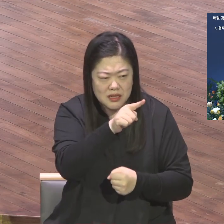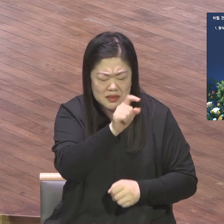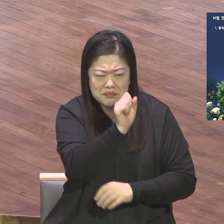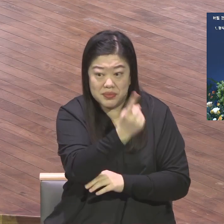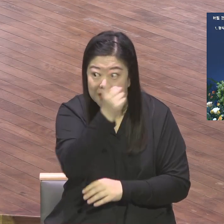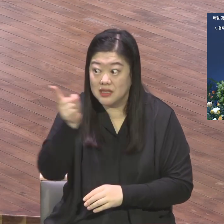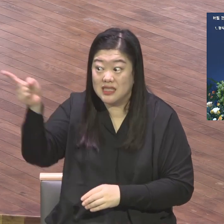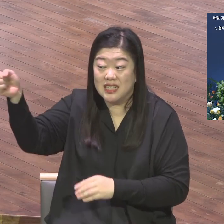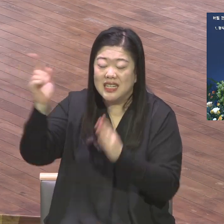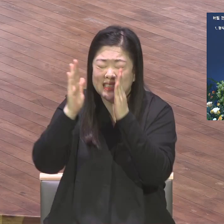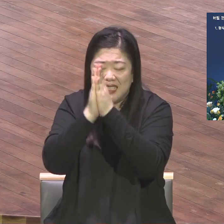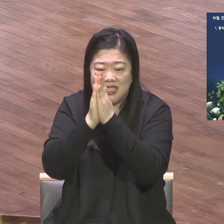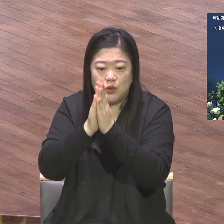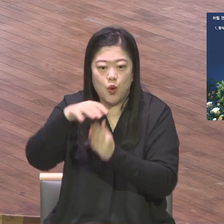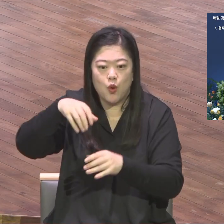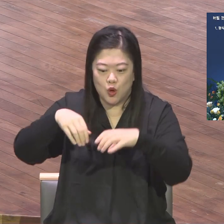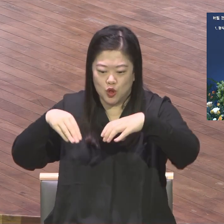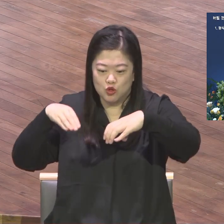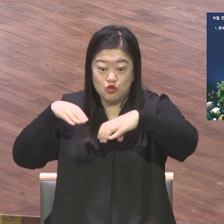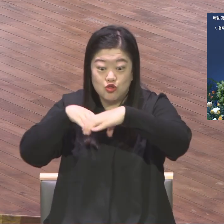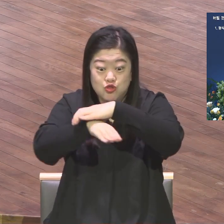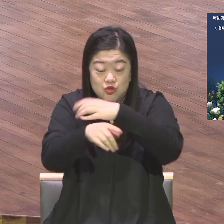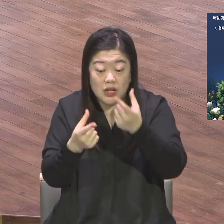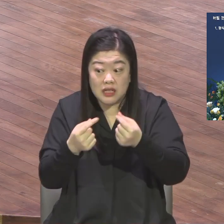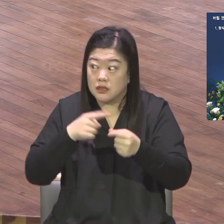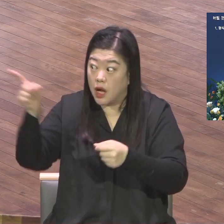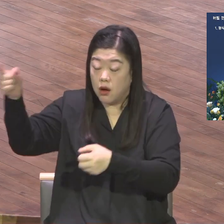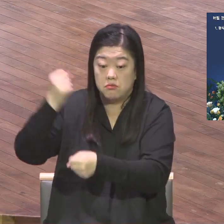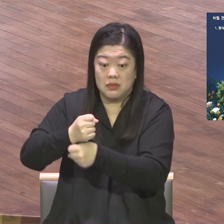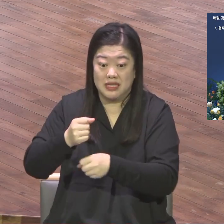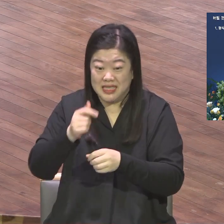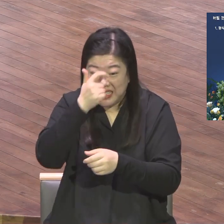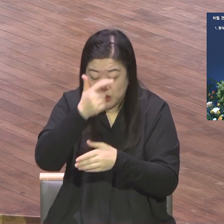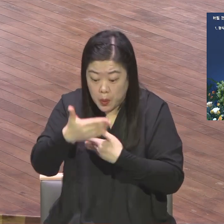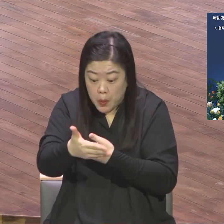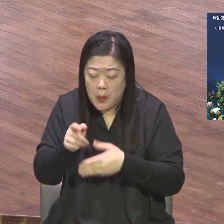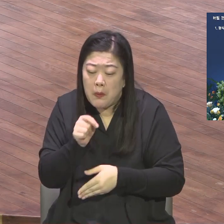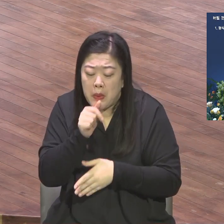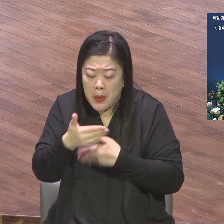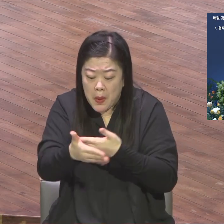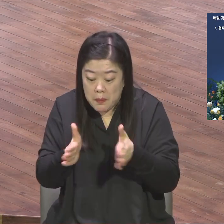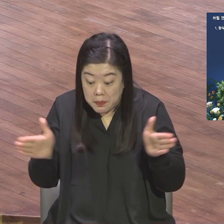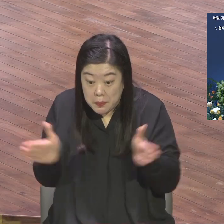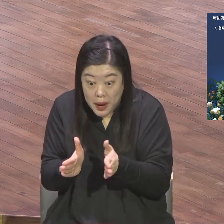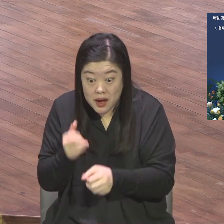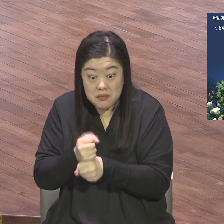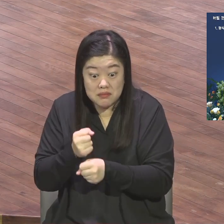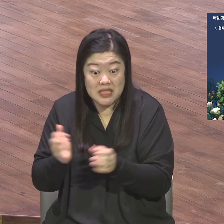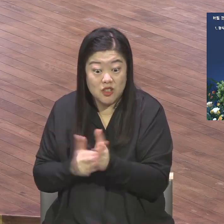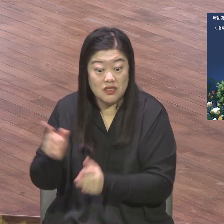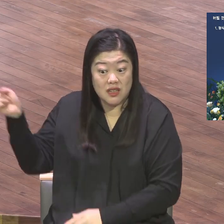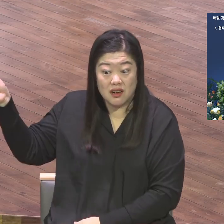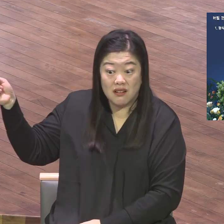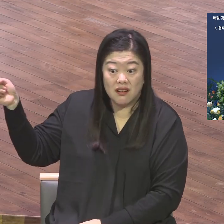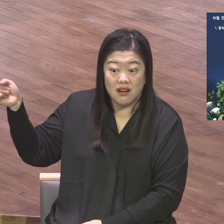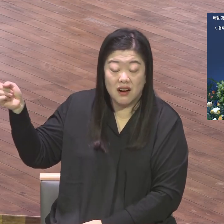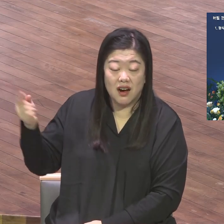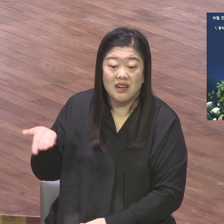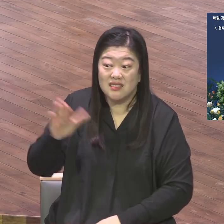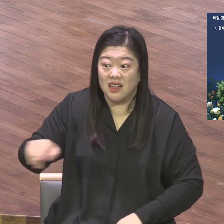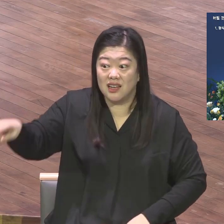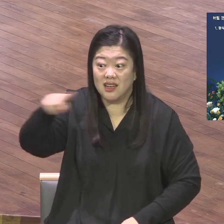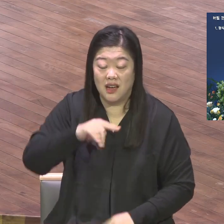교회에 개교회에 개인 기도굴이 있어요? 없어요. 난 본 적 없어요. 제가 하도 기도하고 싶은데 기도할 데가